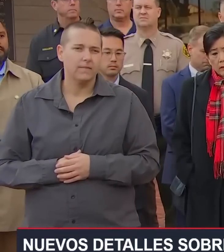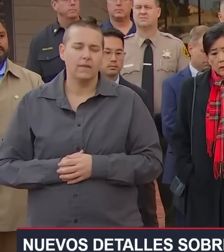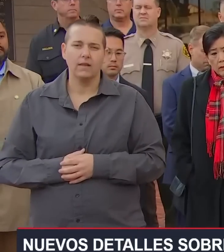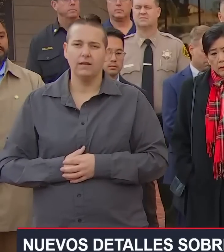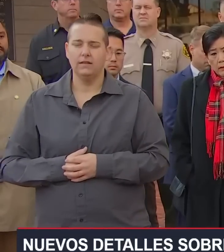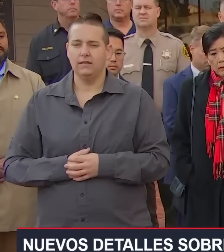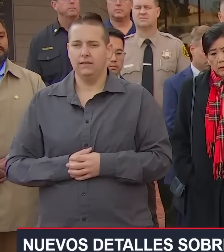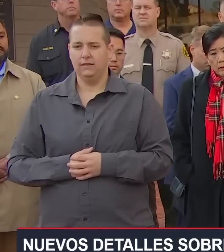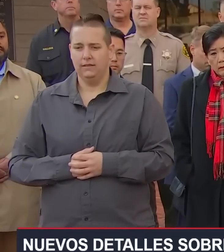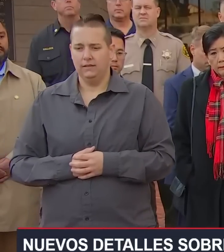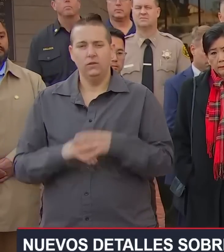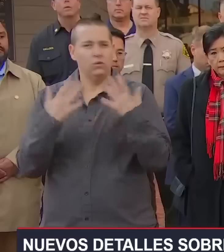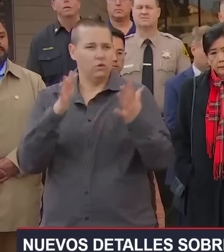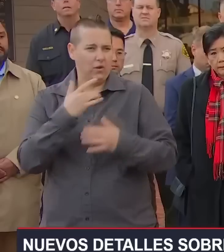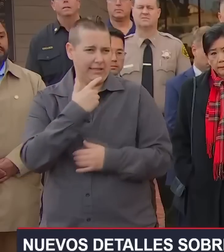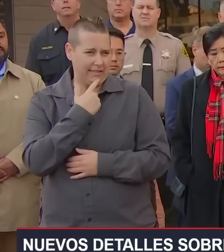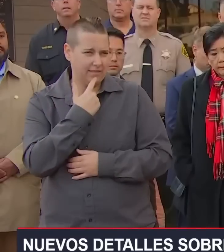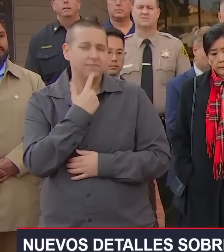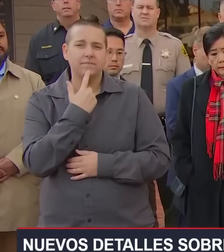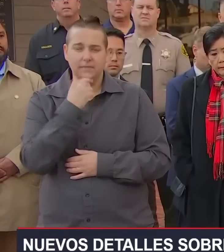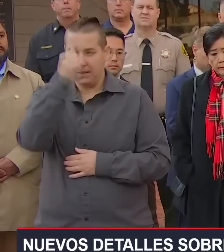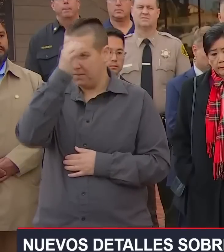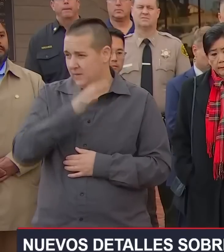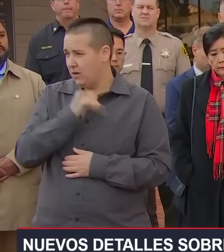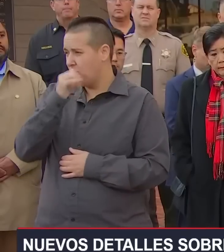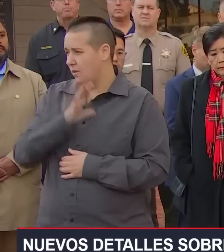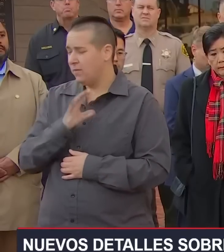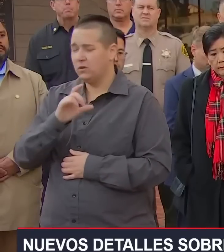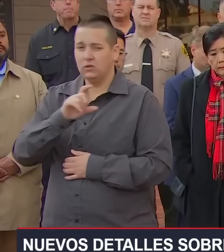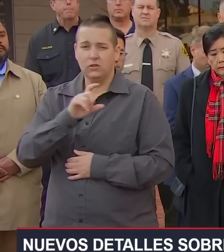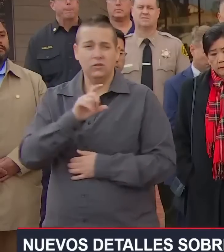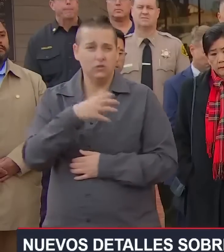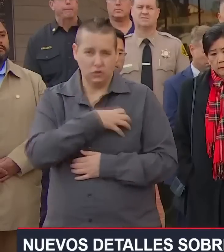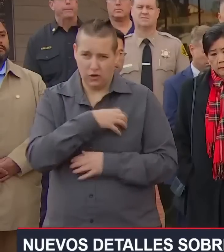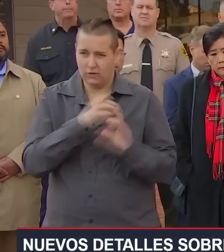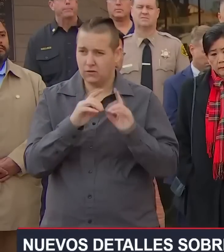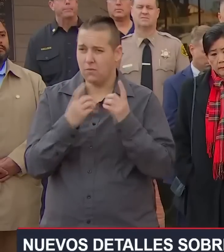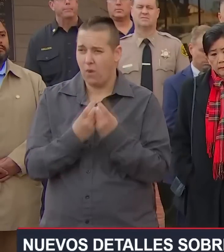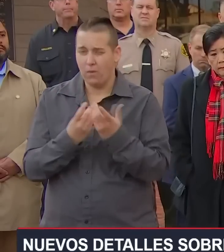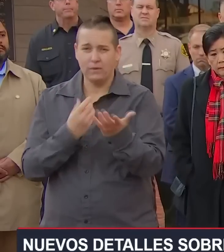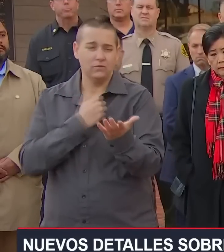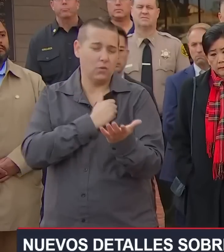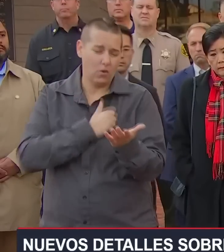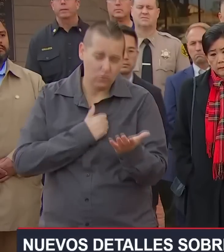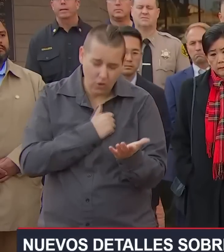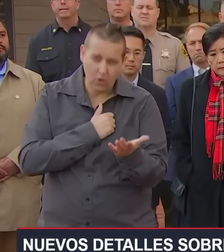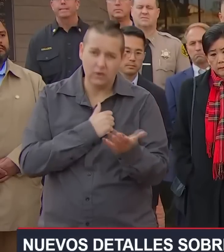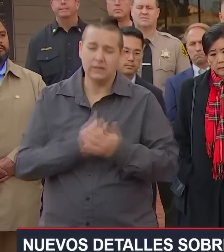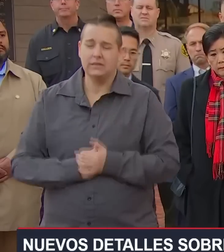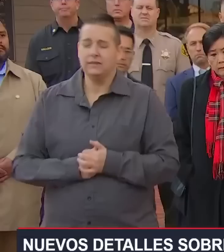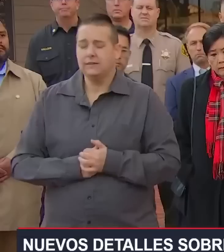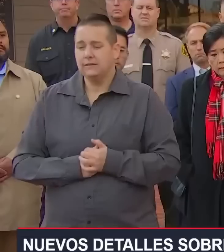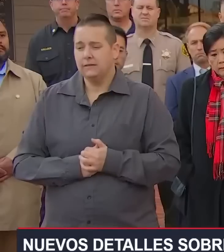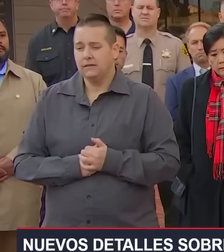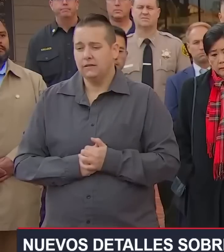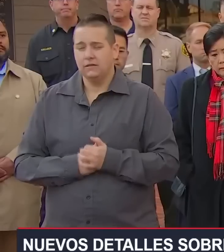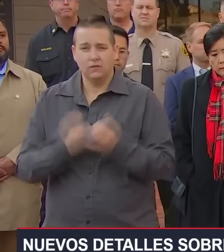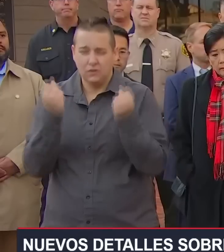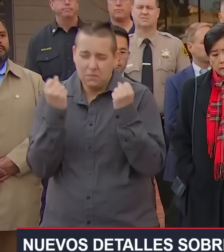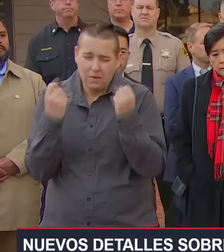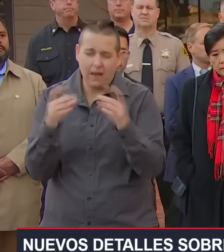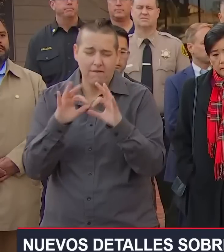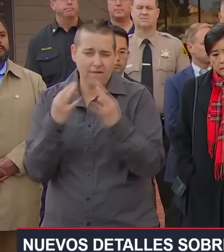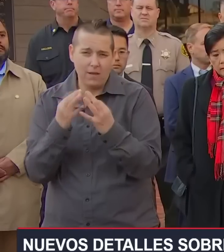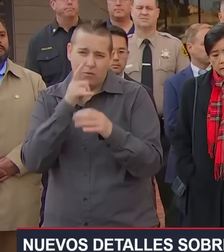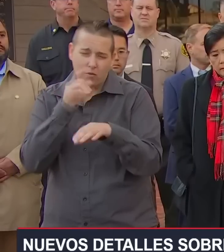Y probablemente en este momento es más lo que no sabemos que lo que sabemos de lo ocurrido el servicio